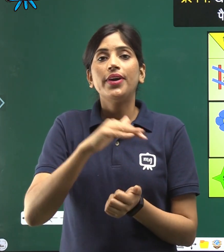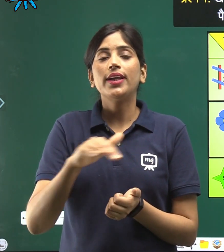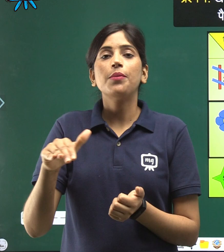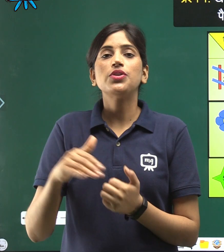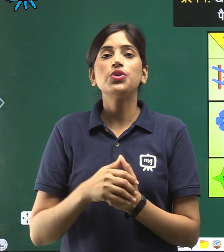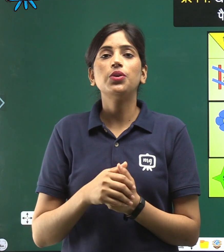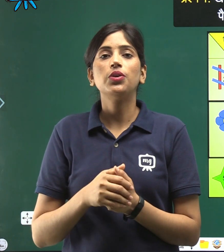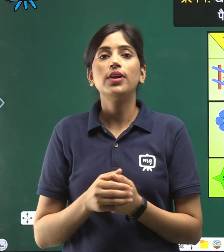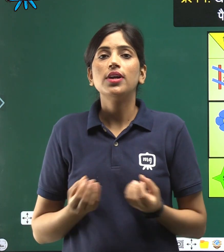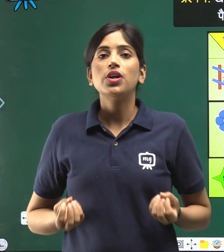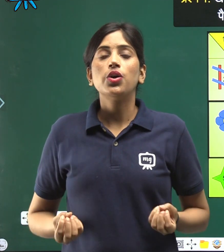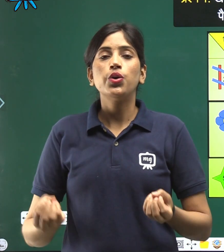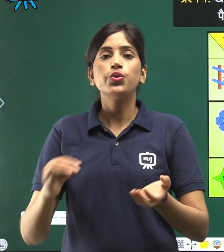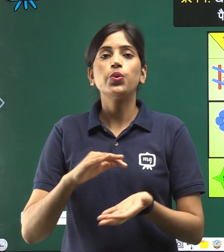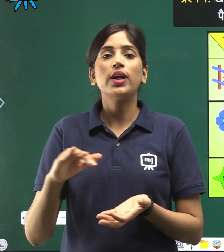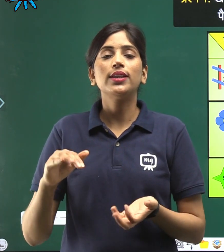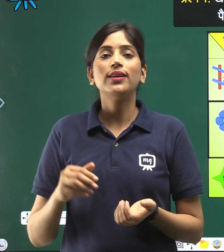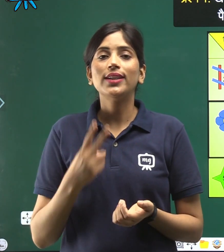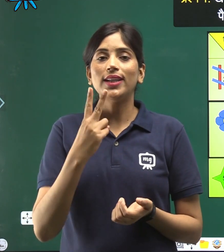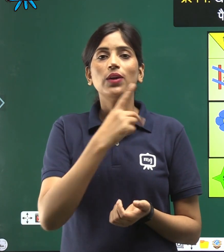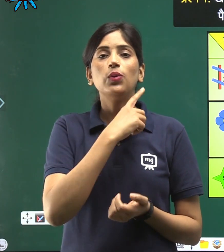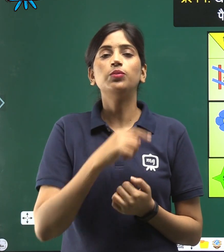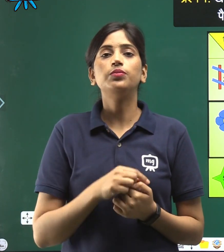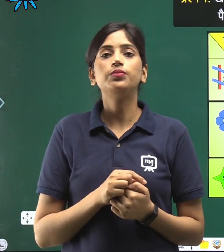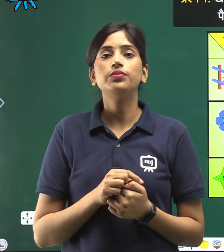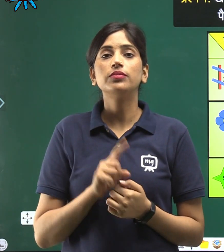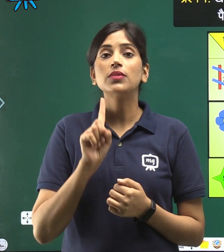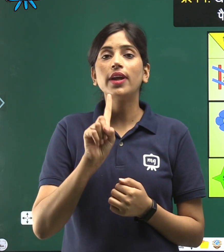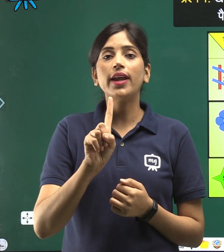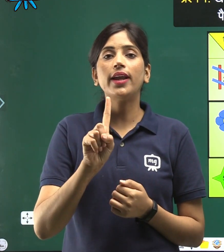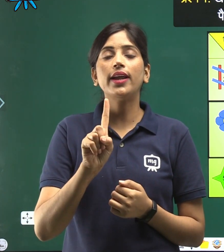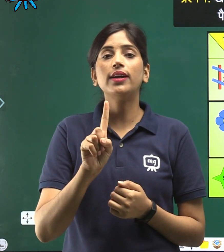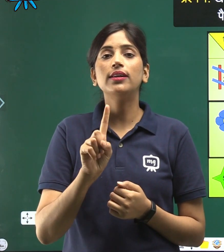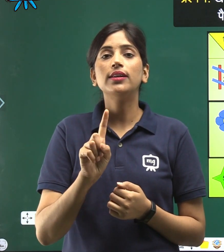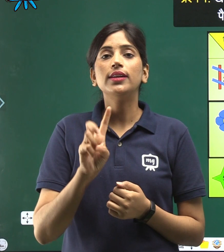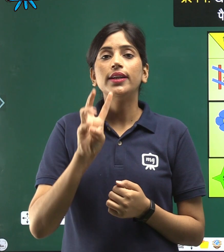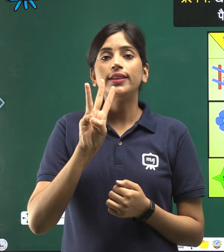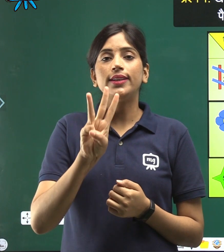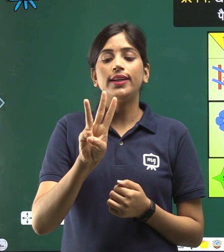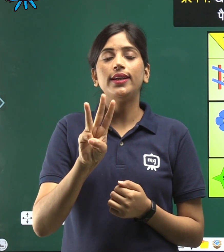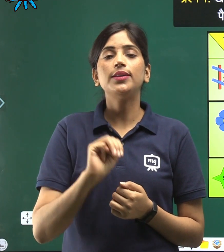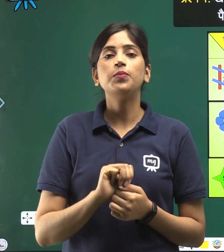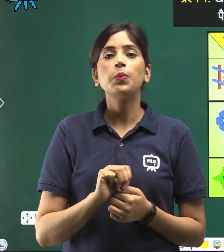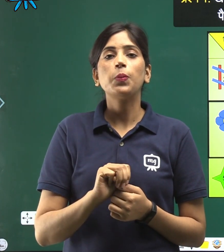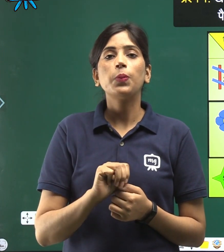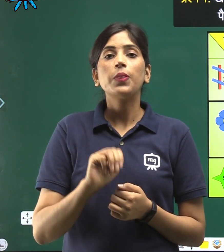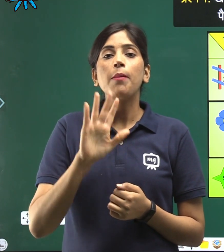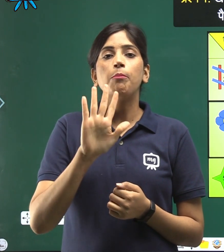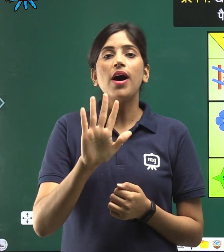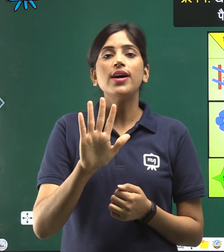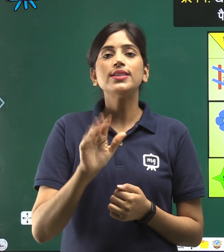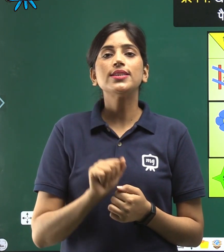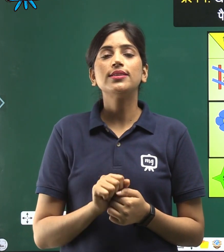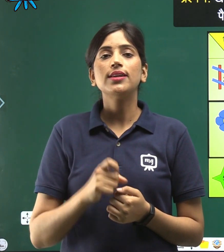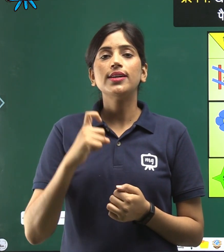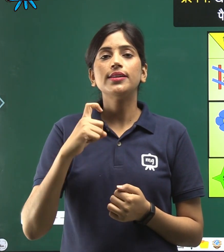बच्चों, शुरू करते हैं। देखो, 1 3